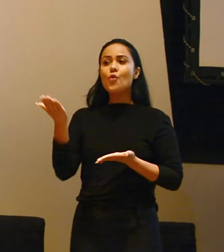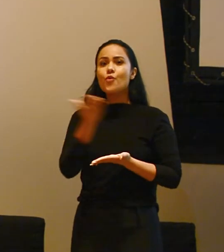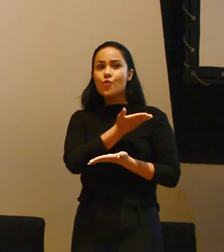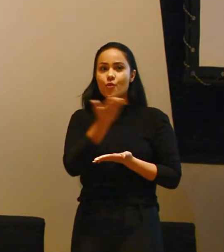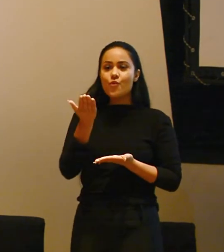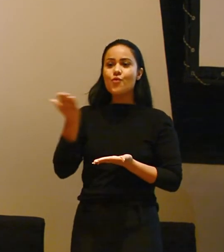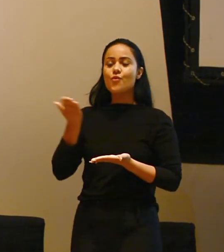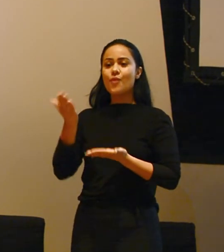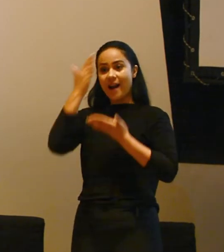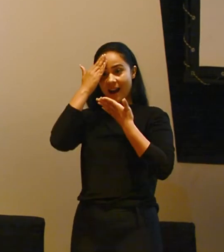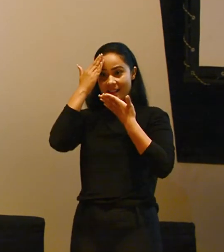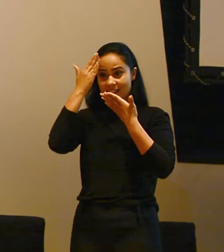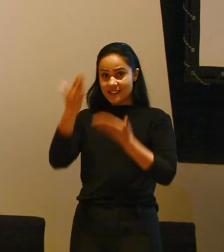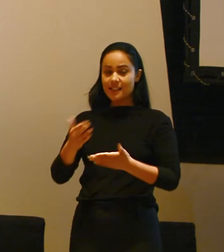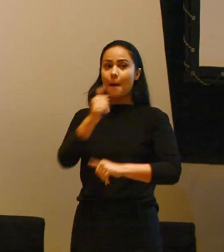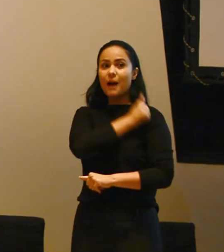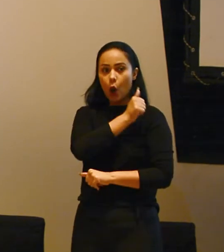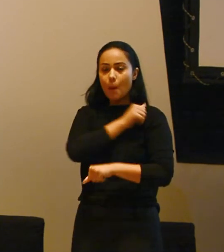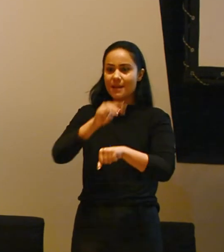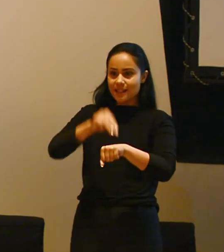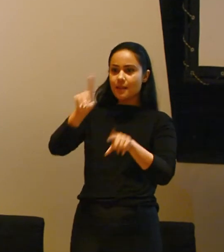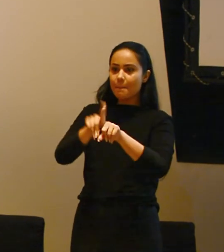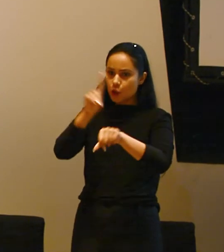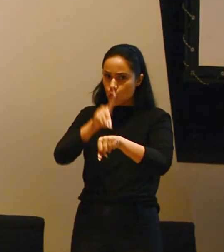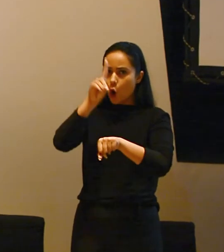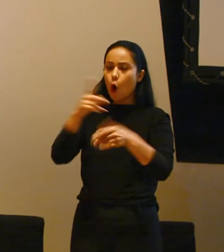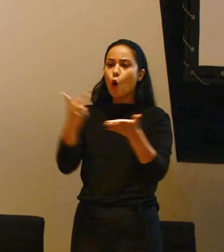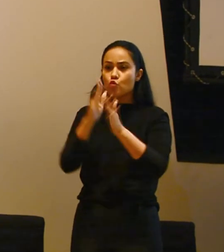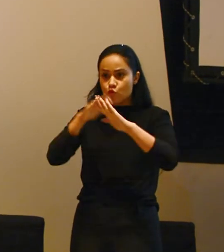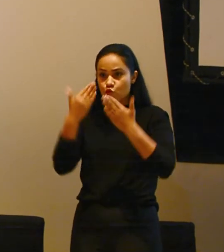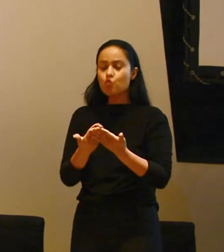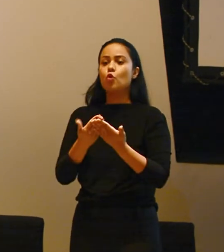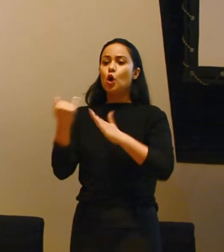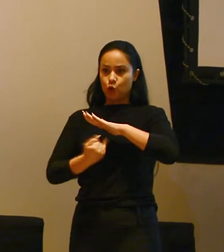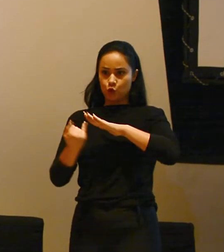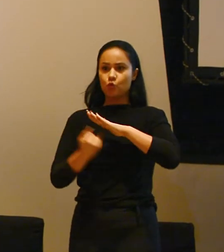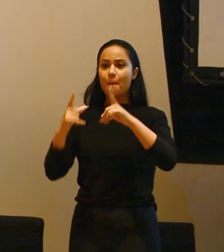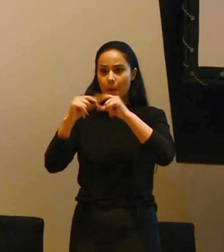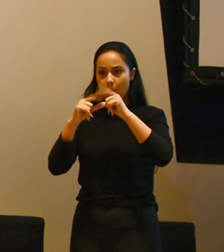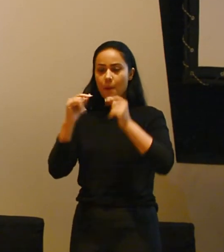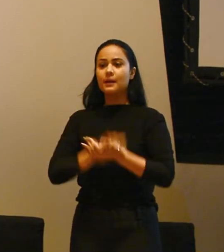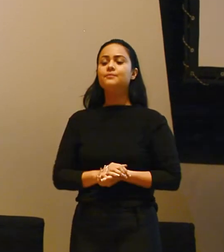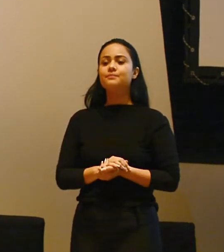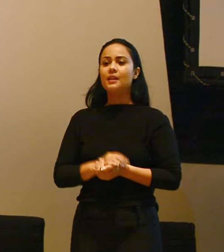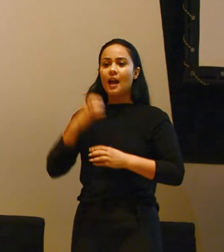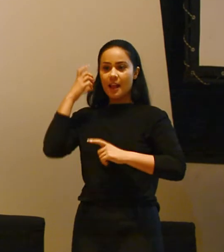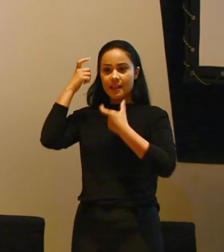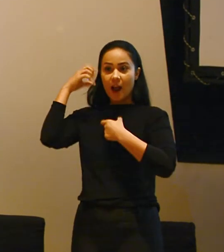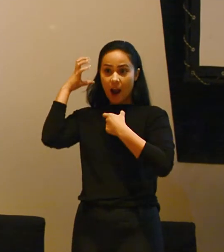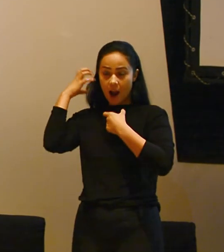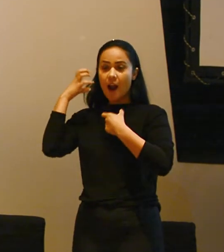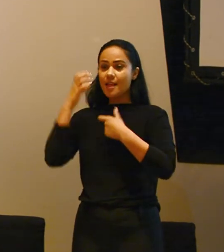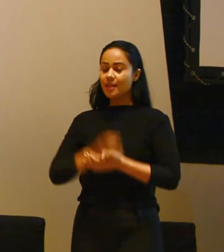vocês para agradecendo os meus alunos de mestrado e doutorado que realizam seus estudos no Instituto Brasileiro de Otorrinolaringologia. Já